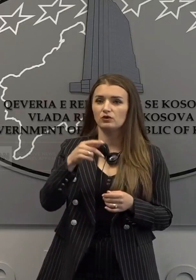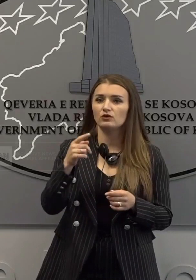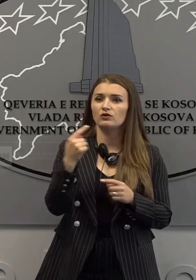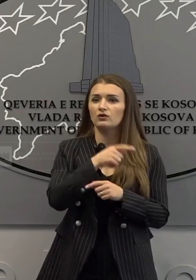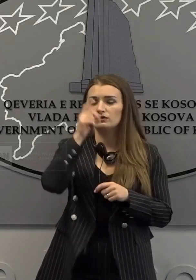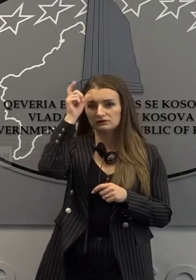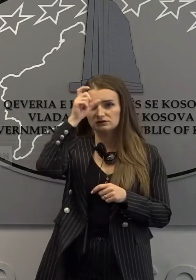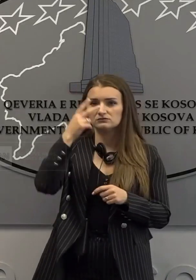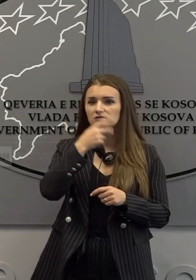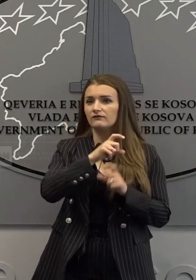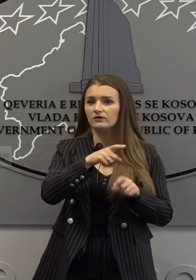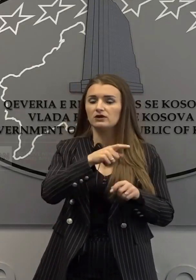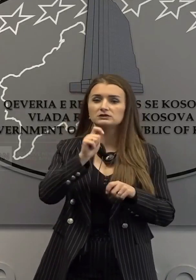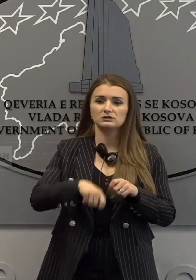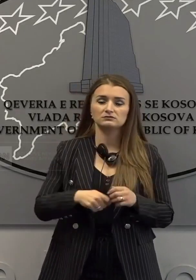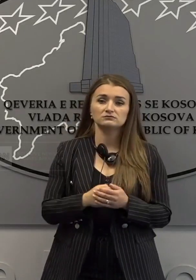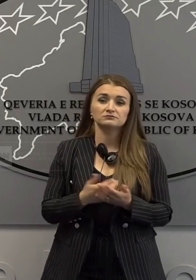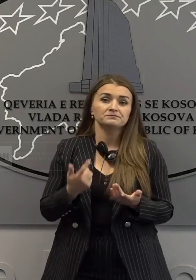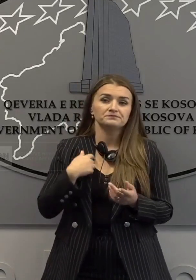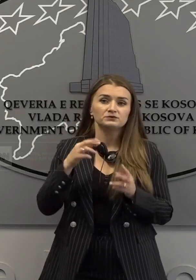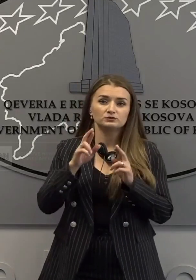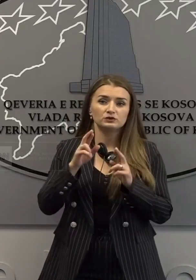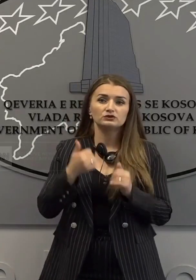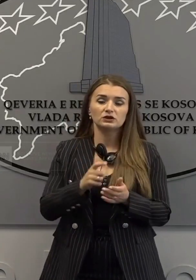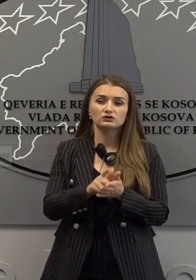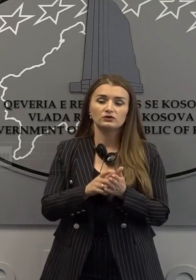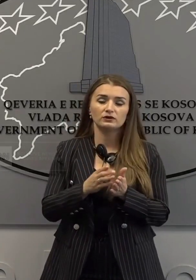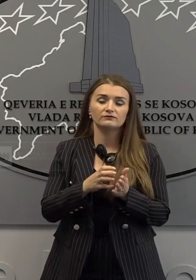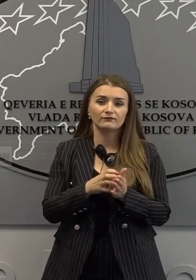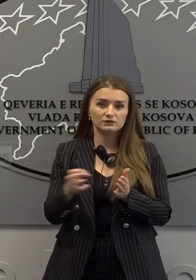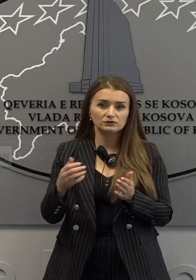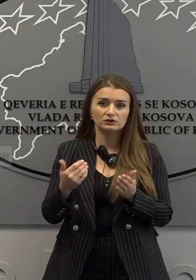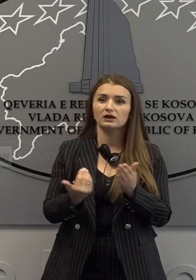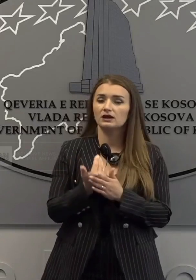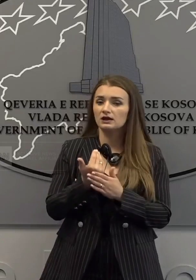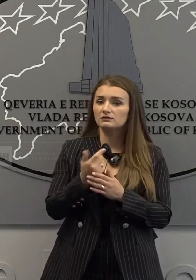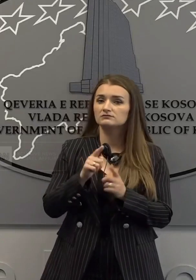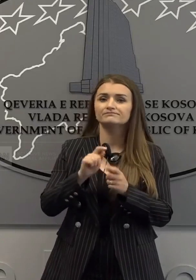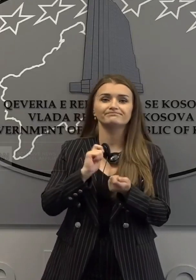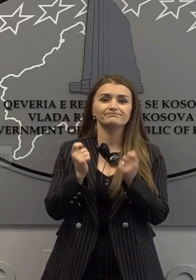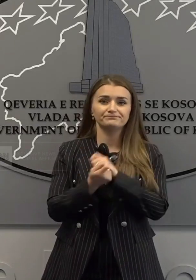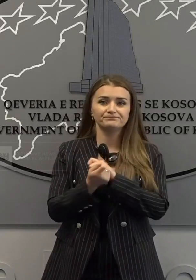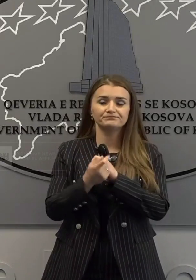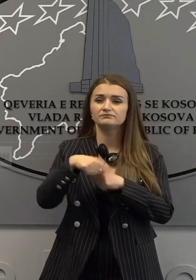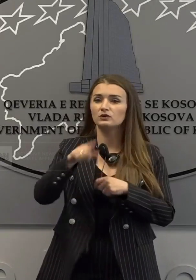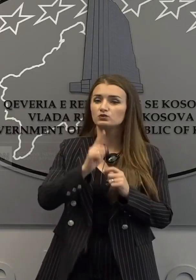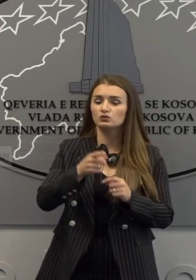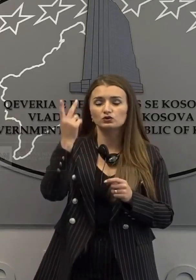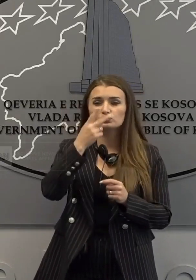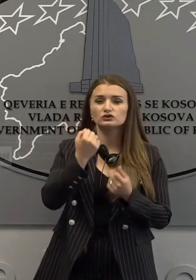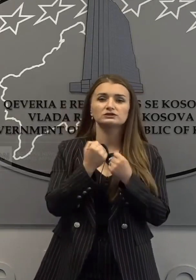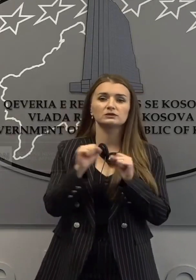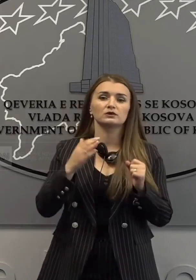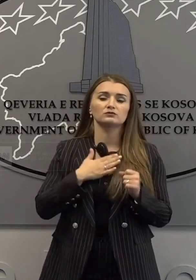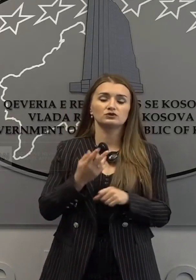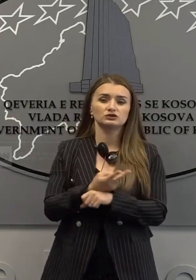sërish mbetem me shpresë që do ta fillojmë një etapë të re në të cilën do të kuptohet se kemi një shtet demokratik si Kosova